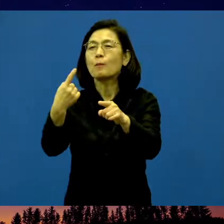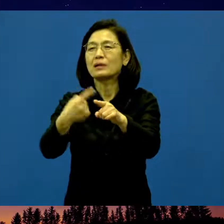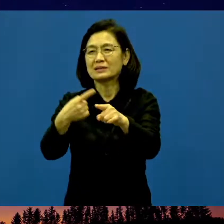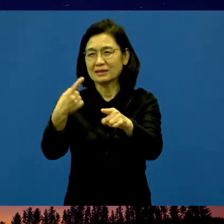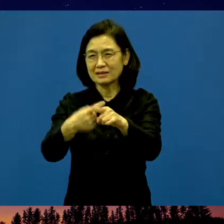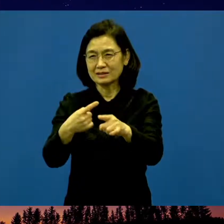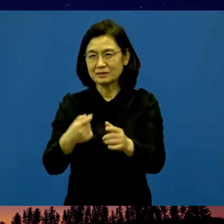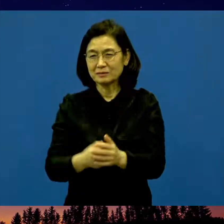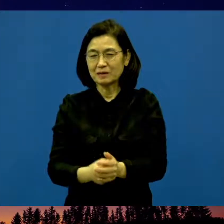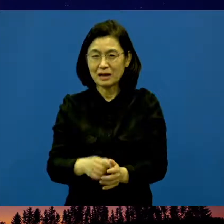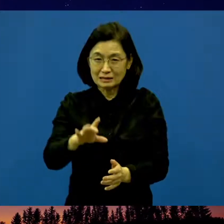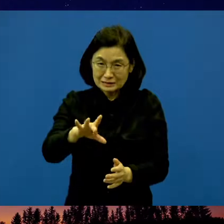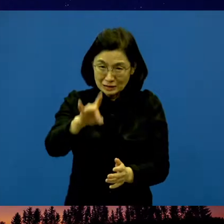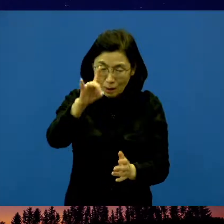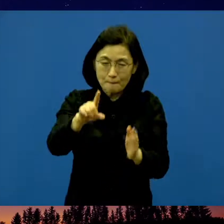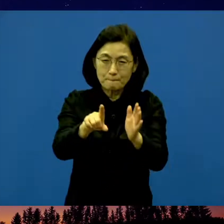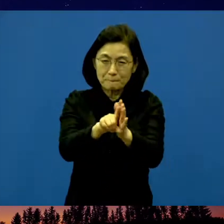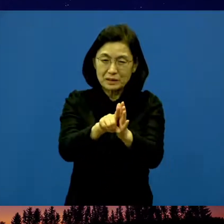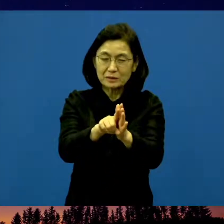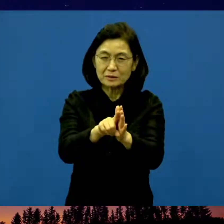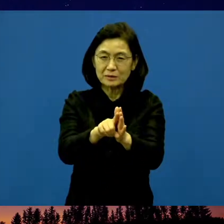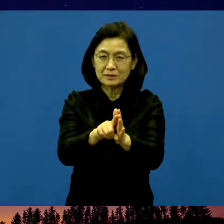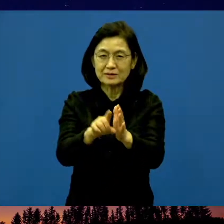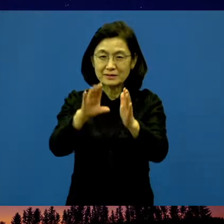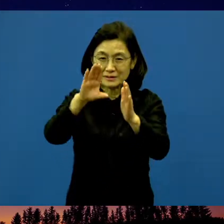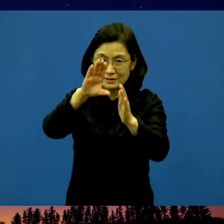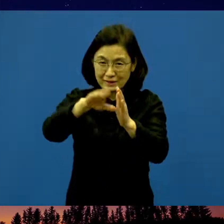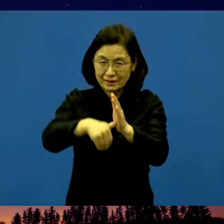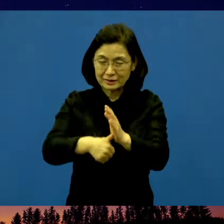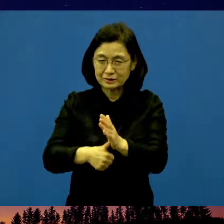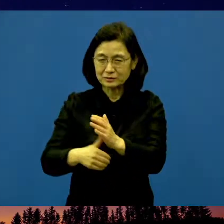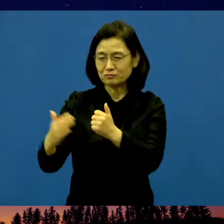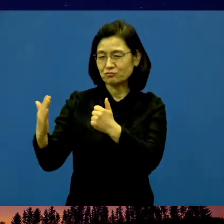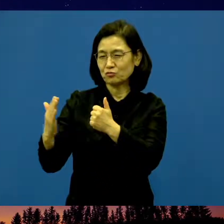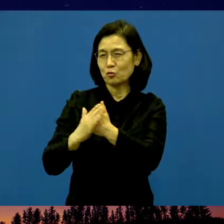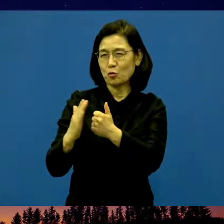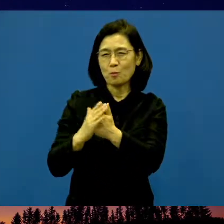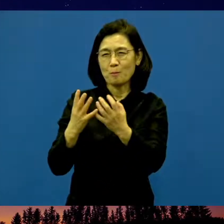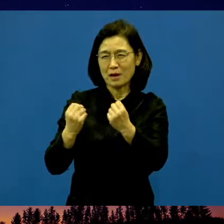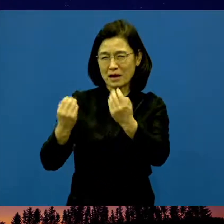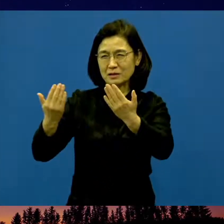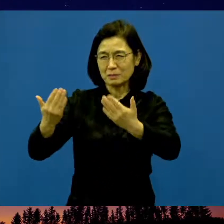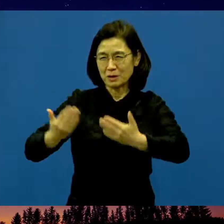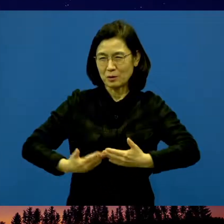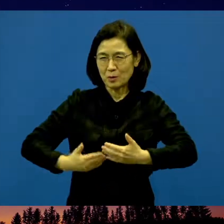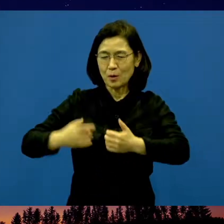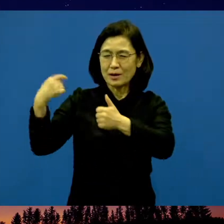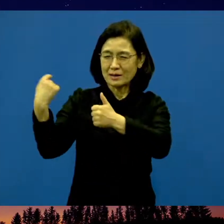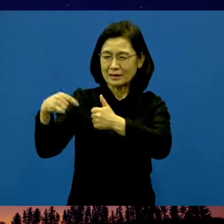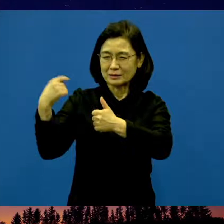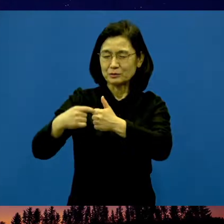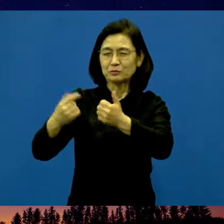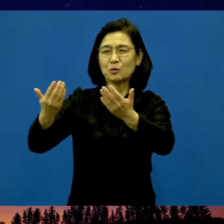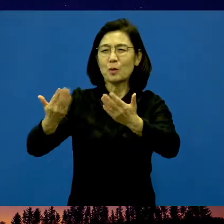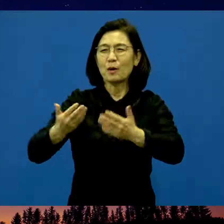믿음 생활을 한 분들의 도움을 받죠. 양육도 받고 훈련도 받고 그때는 참 좋은 때입니다.